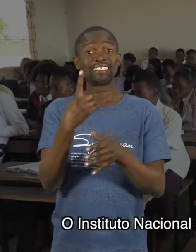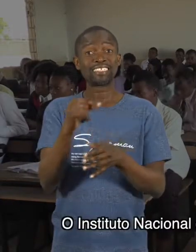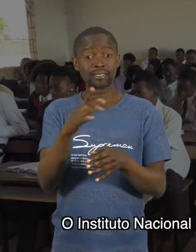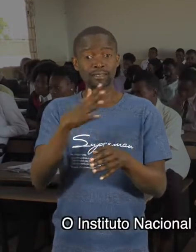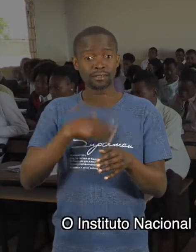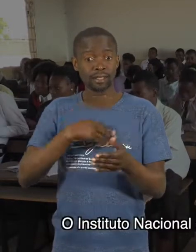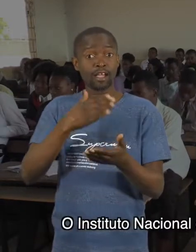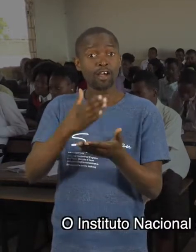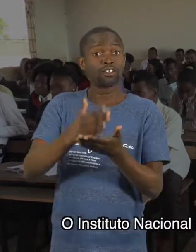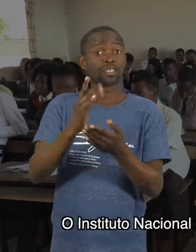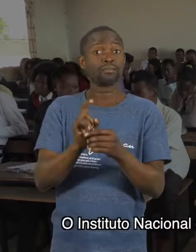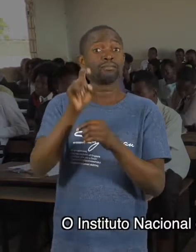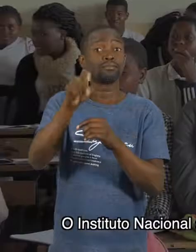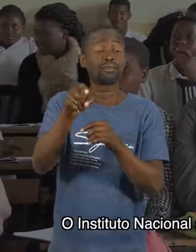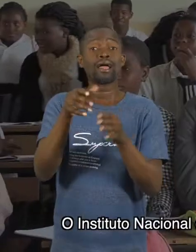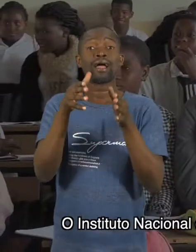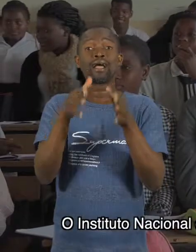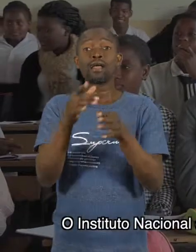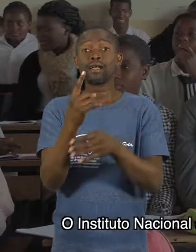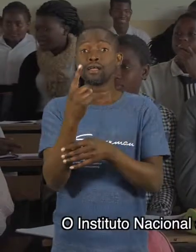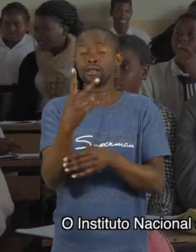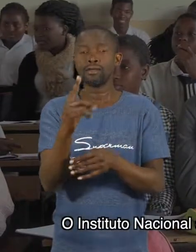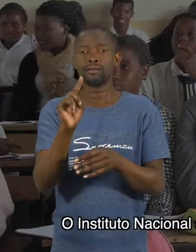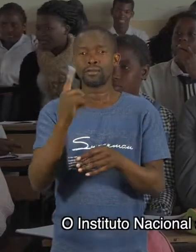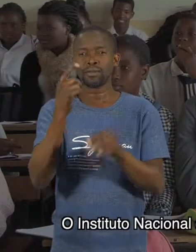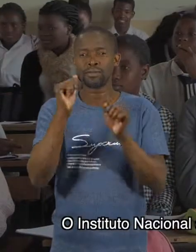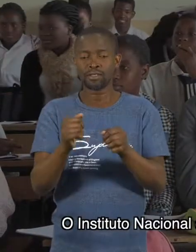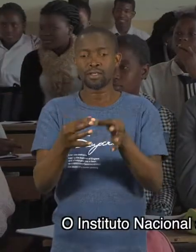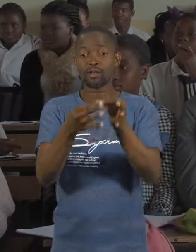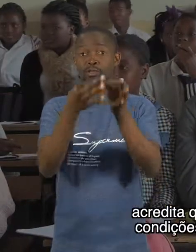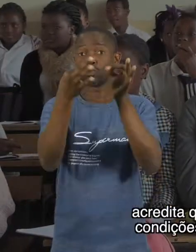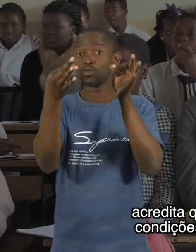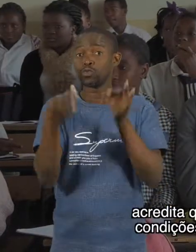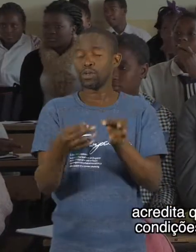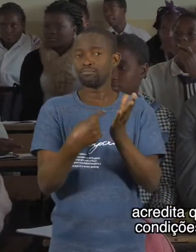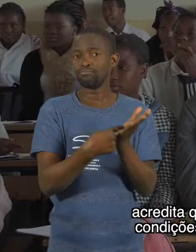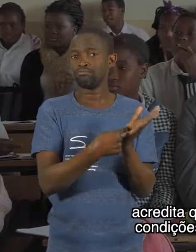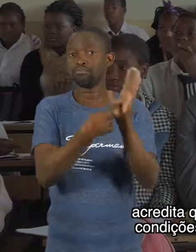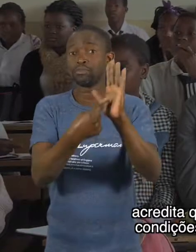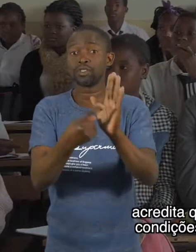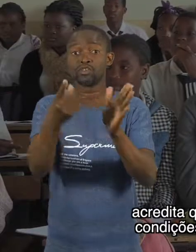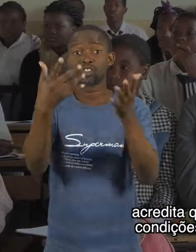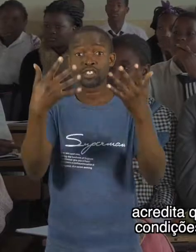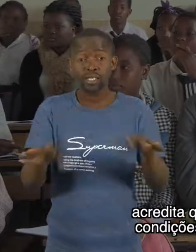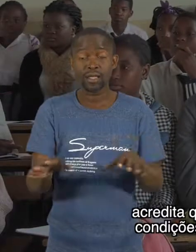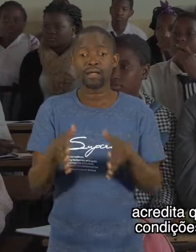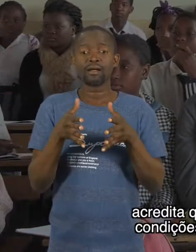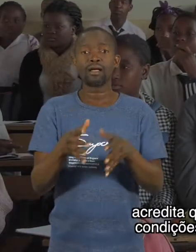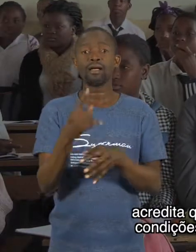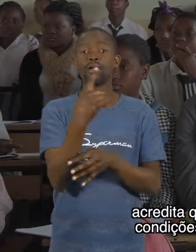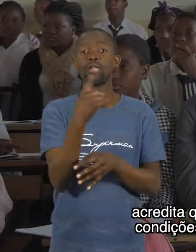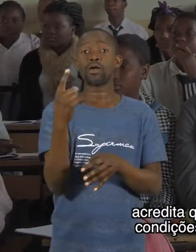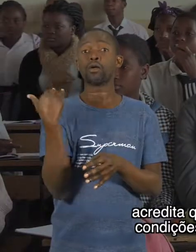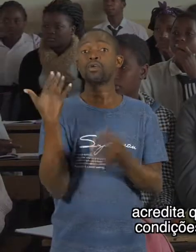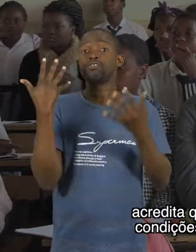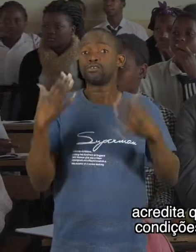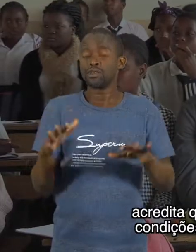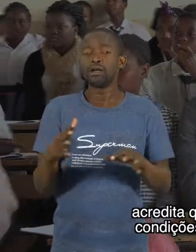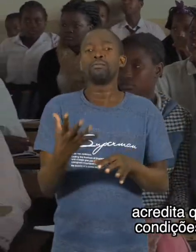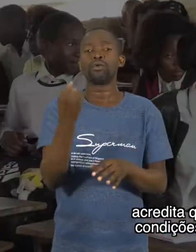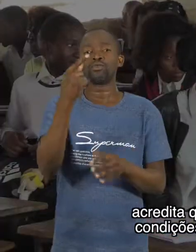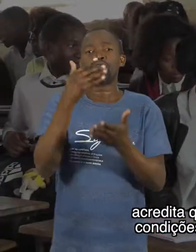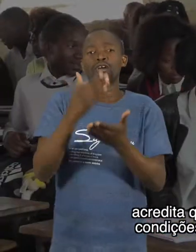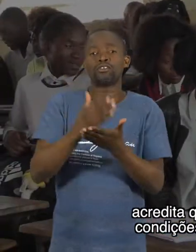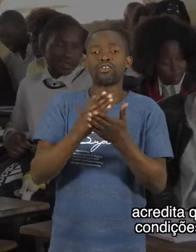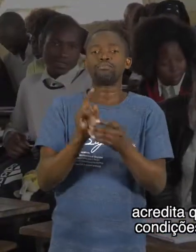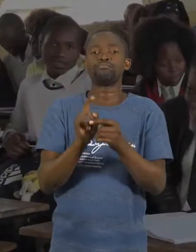O Instituto Nacional de Exames, Certificação e Equivalências acredita que em causa estão as novas condições para inscrição